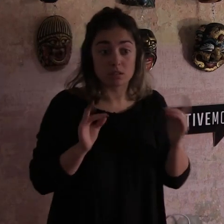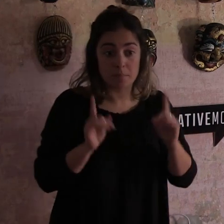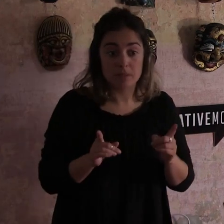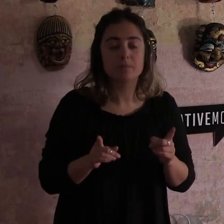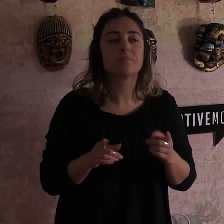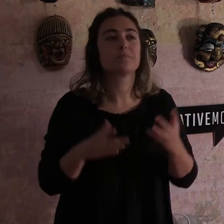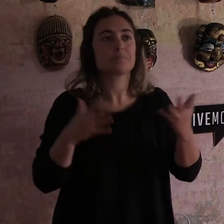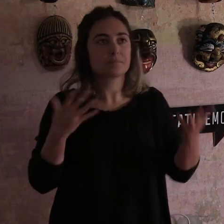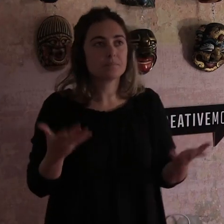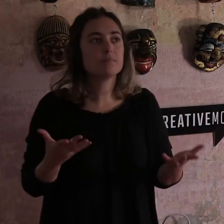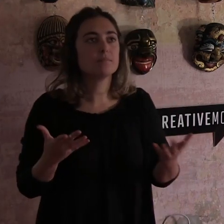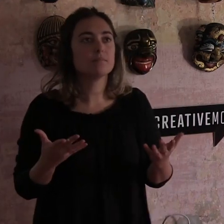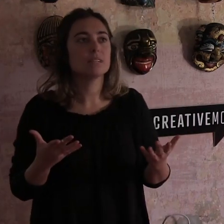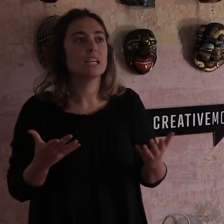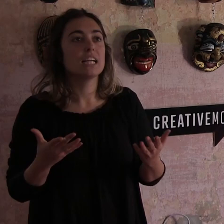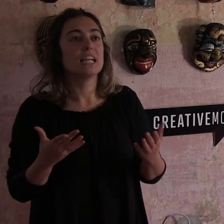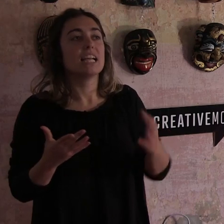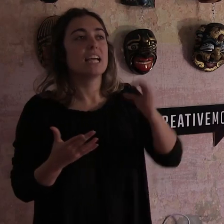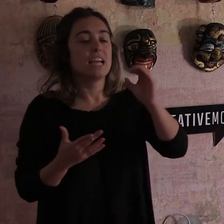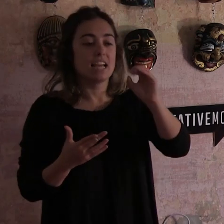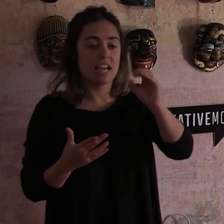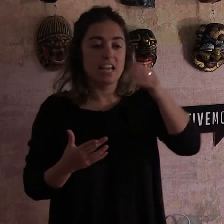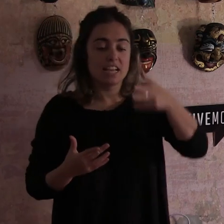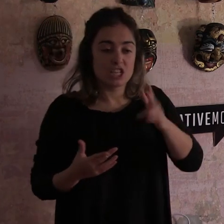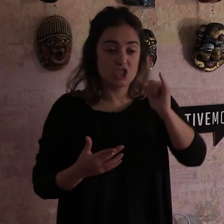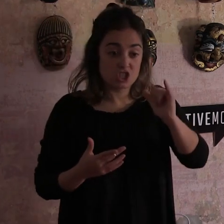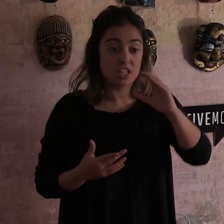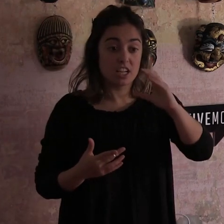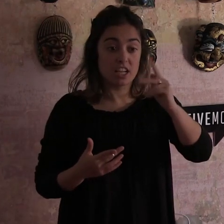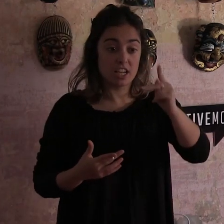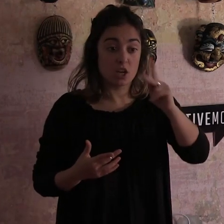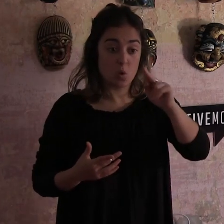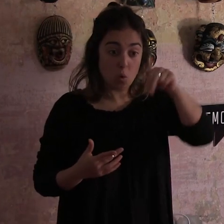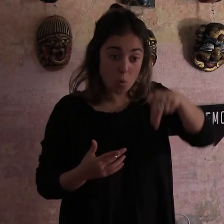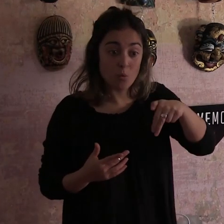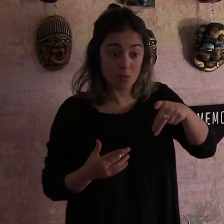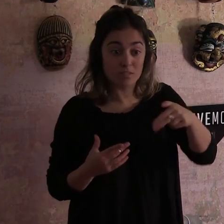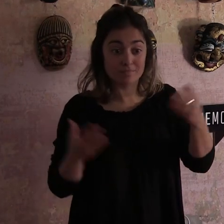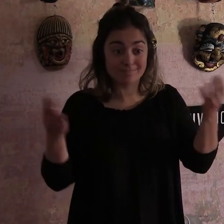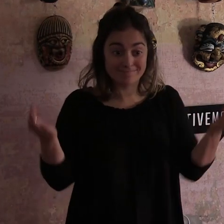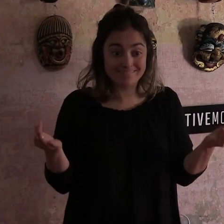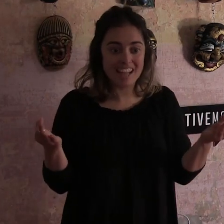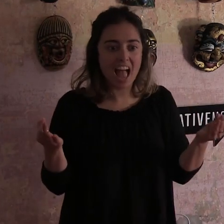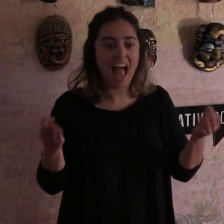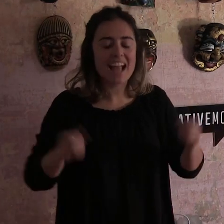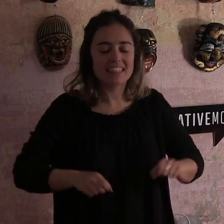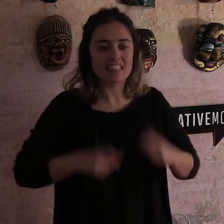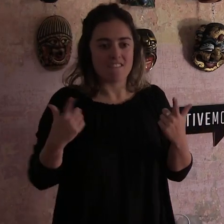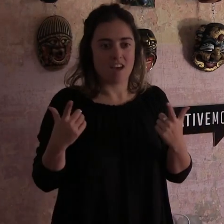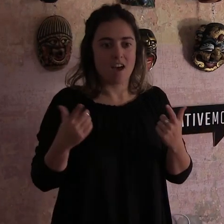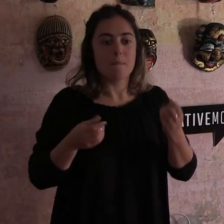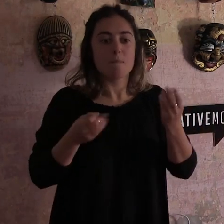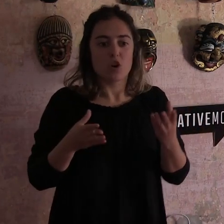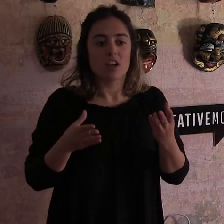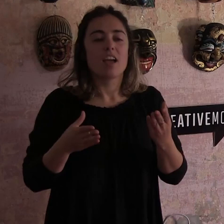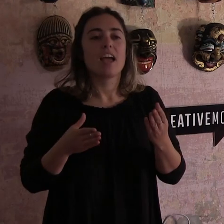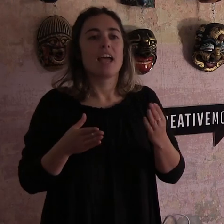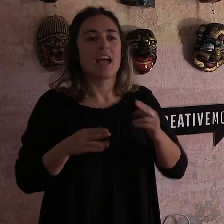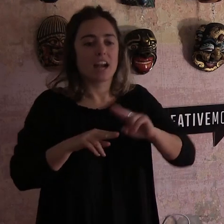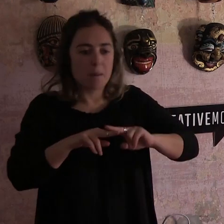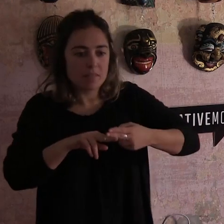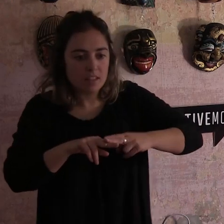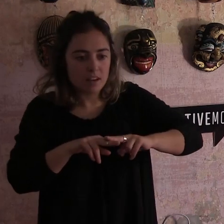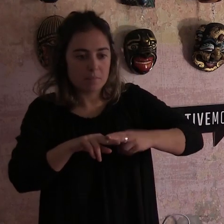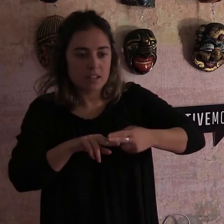De hecho, el Qigong que practico es una meditación activa. Activa porque lo que hace es repetir un movimiento.